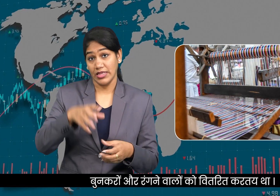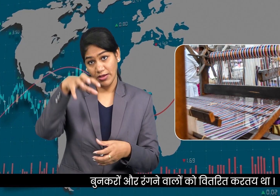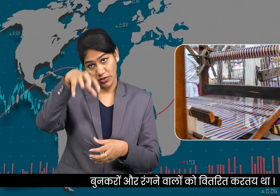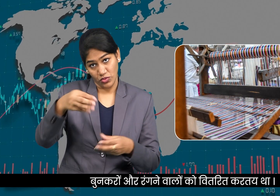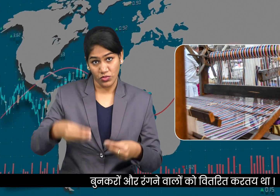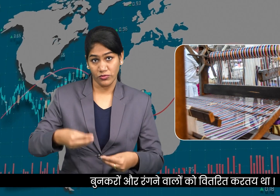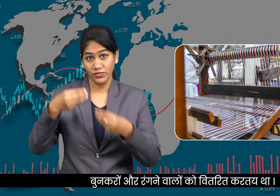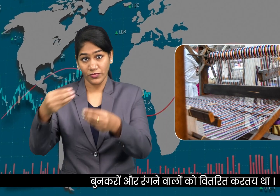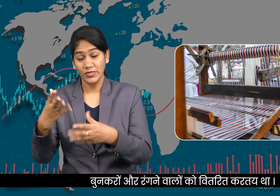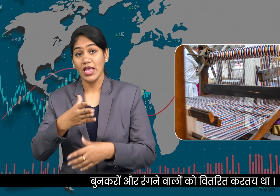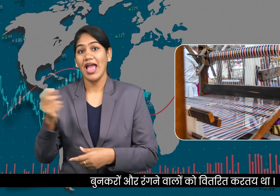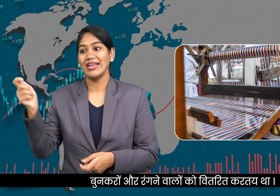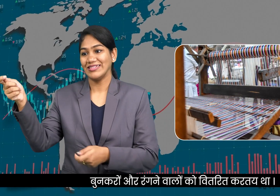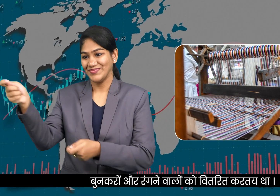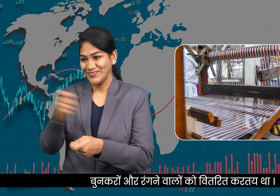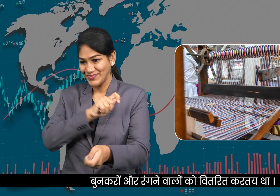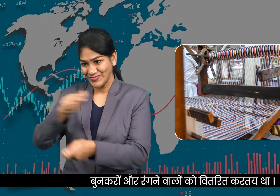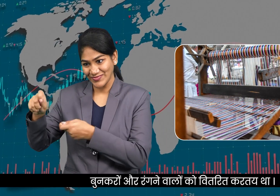था।